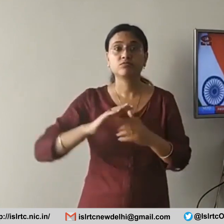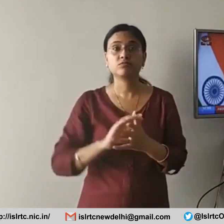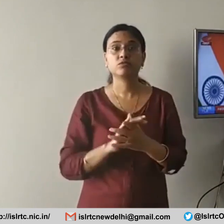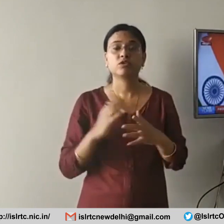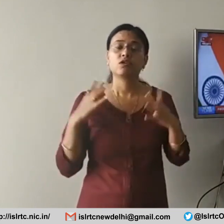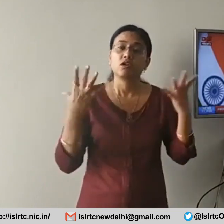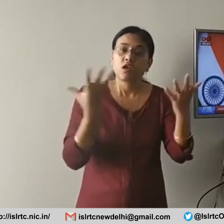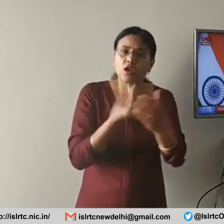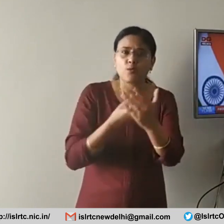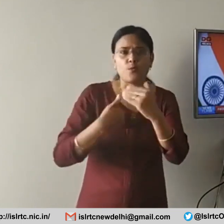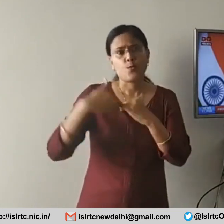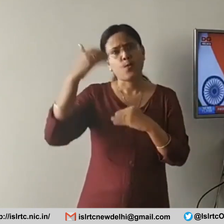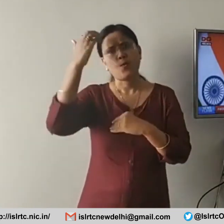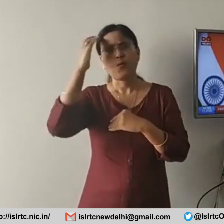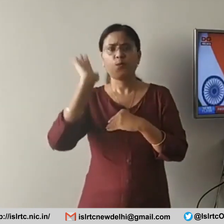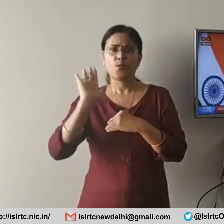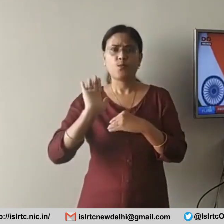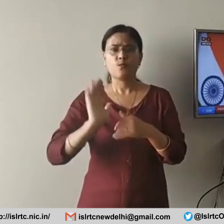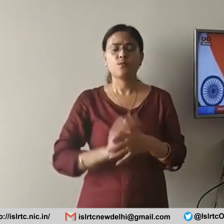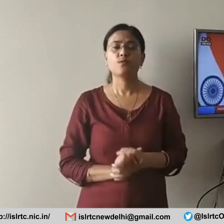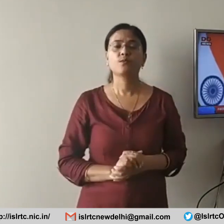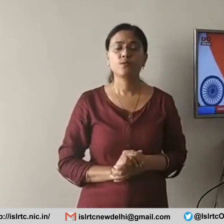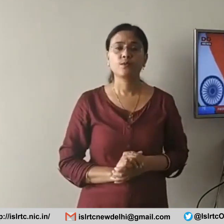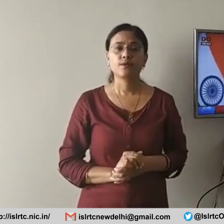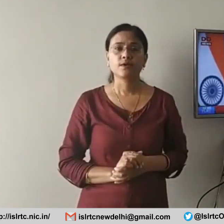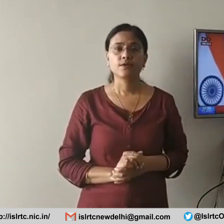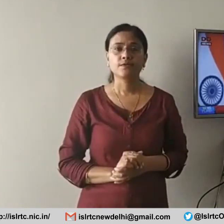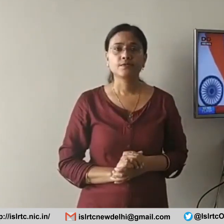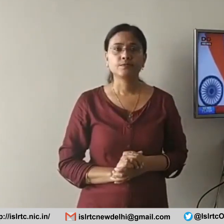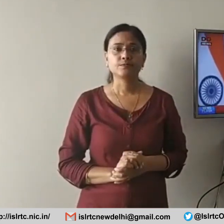हम सब उसे भलीभांति परिचित हैं।